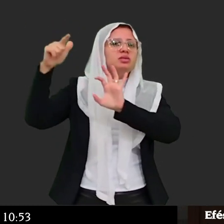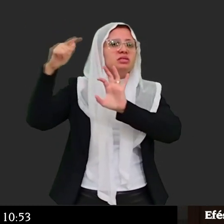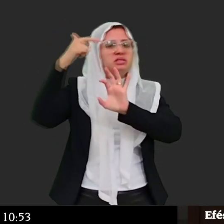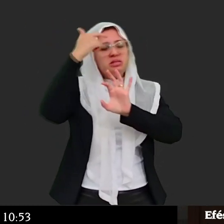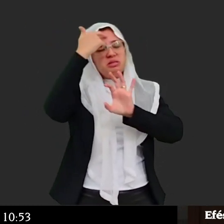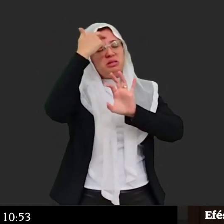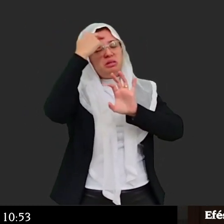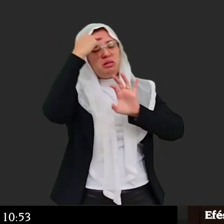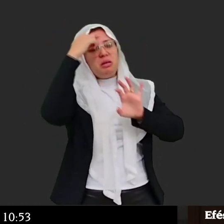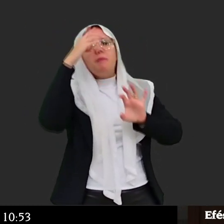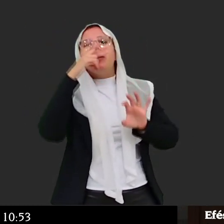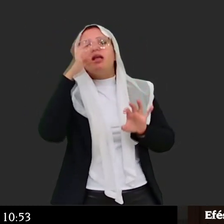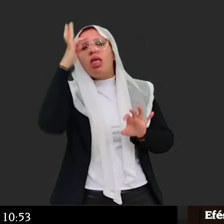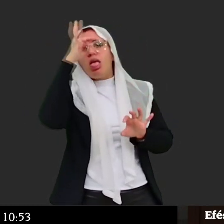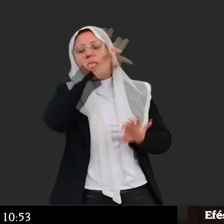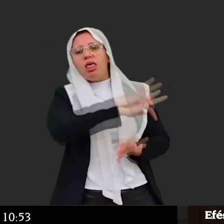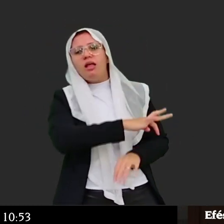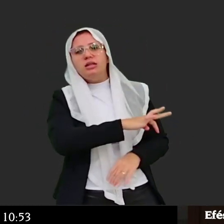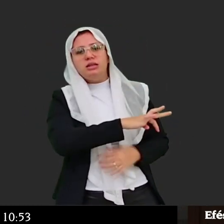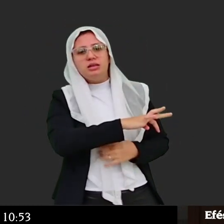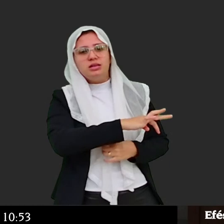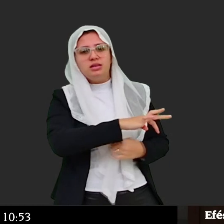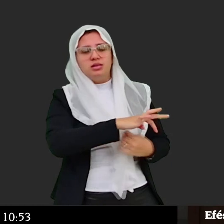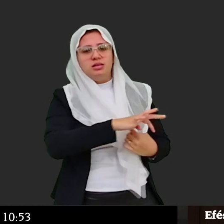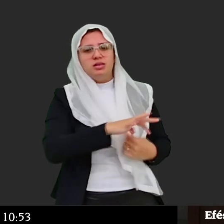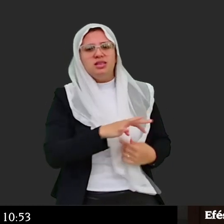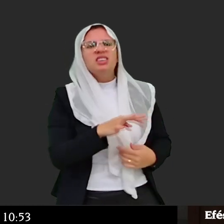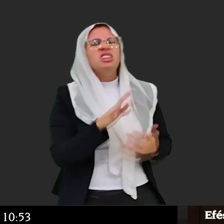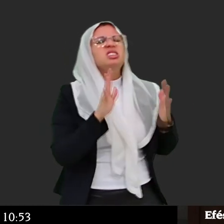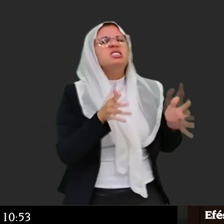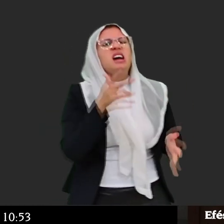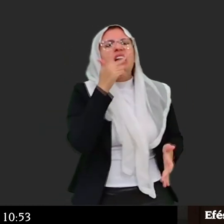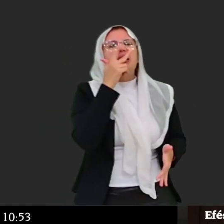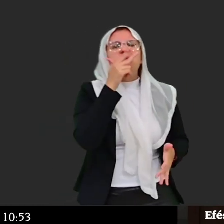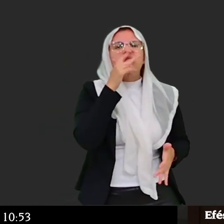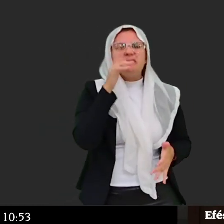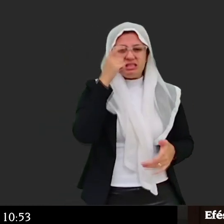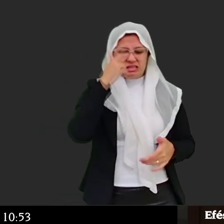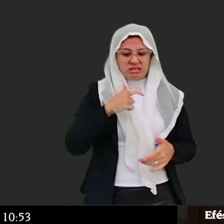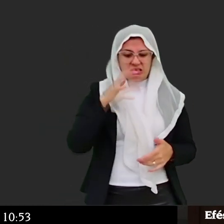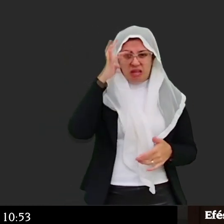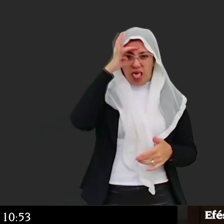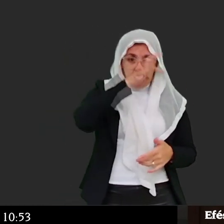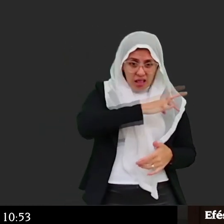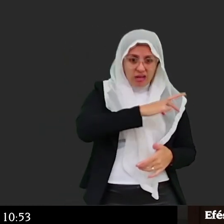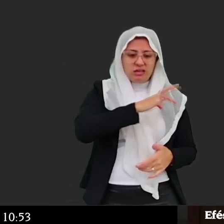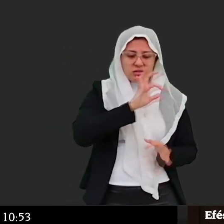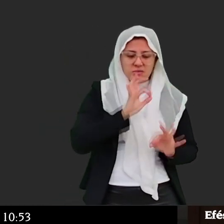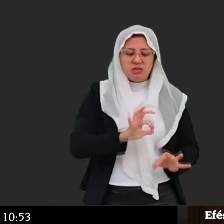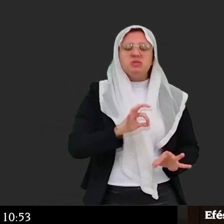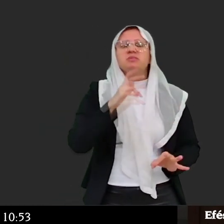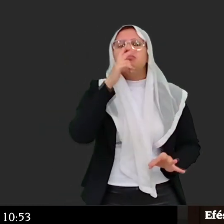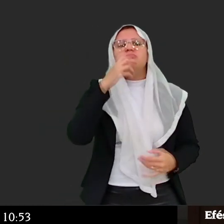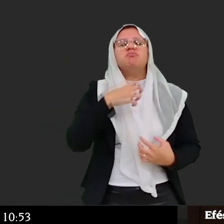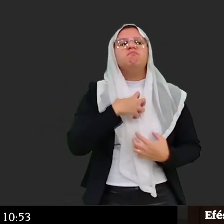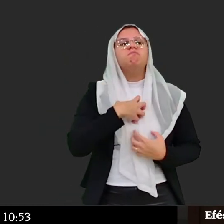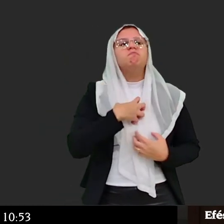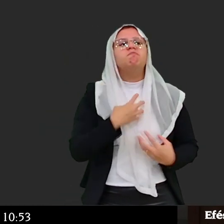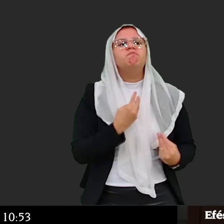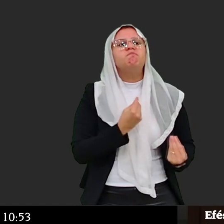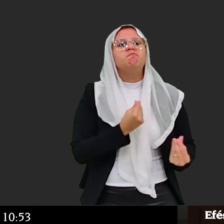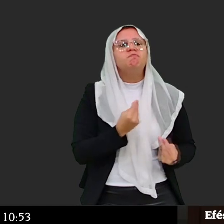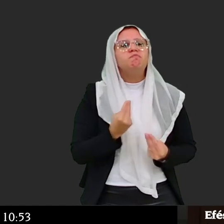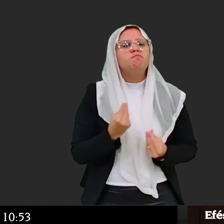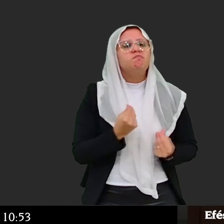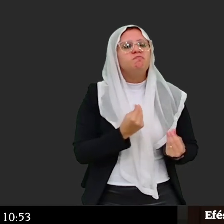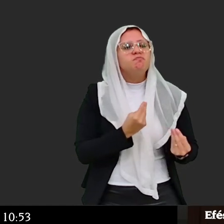pessoas. E estes, havendo perdido todo o sentimento, entregam-se à dissolução, para